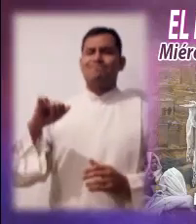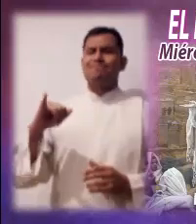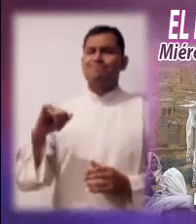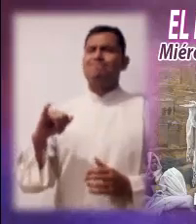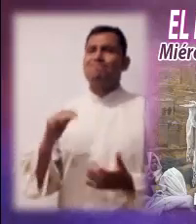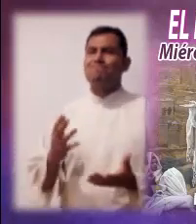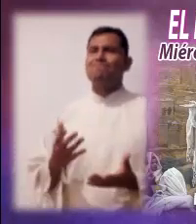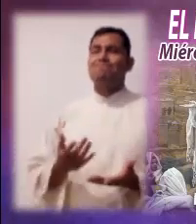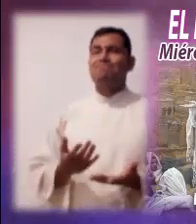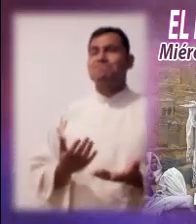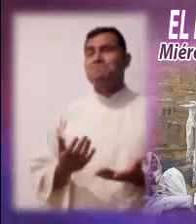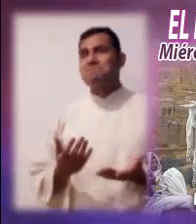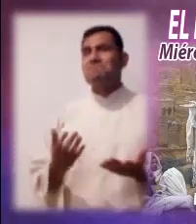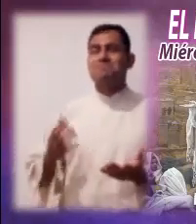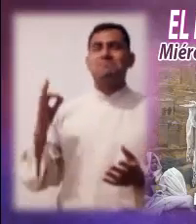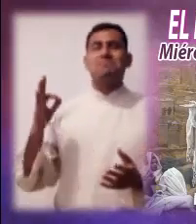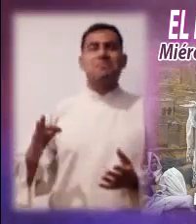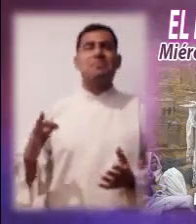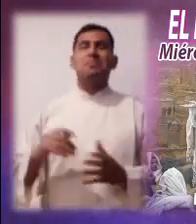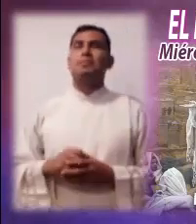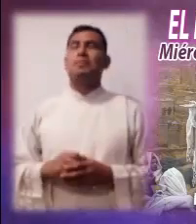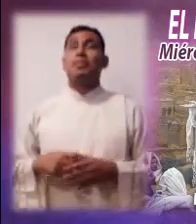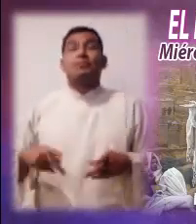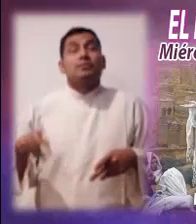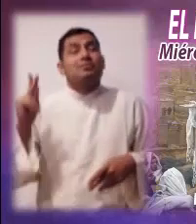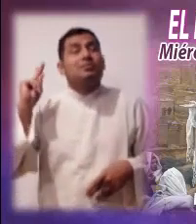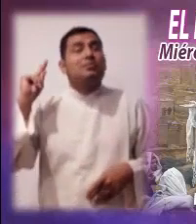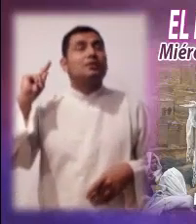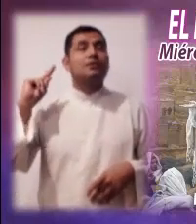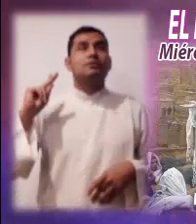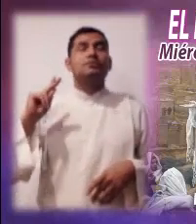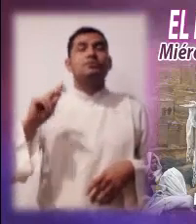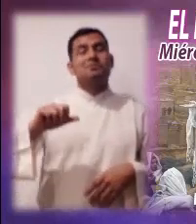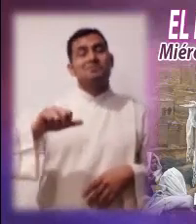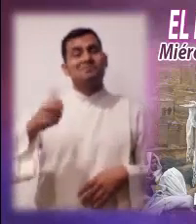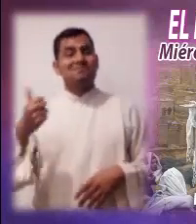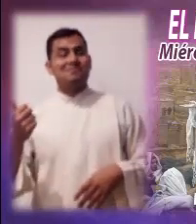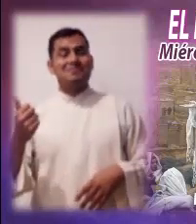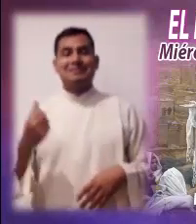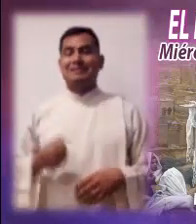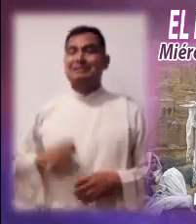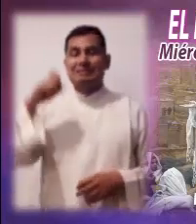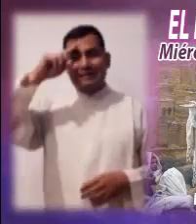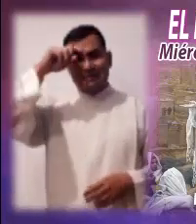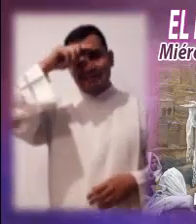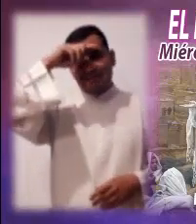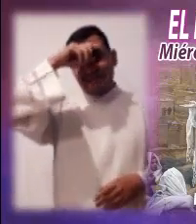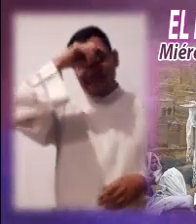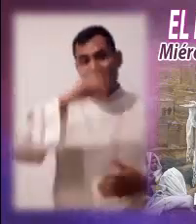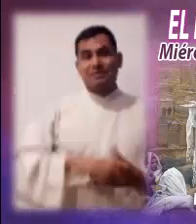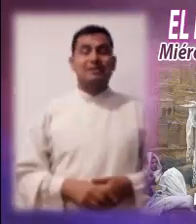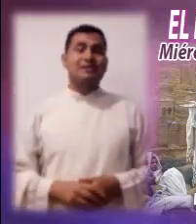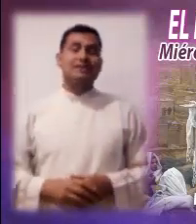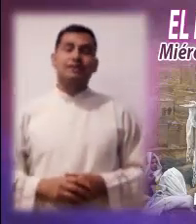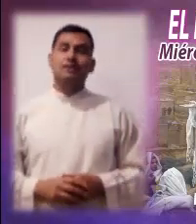dar sentido a cada instante de nuestra vida, poniéndola ante los ojos amorosos de